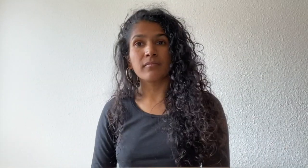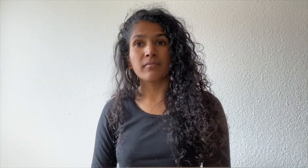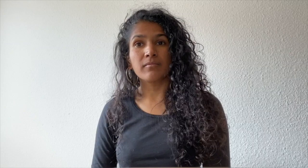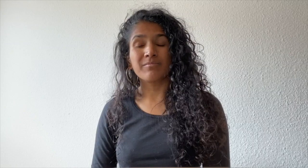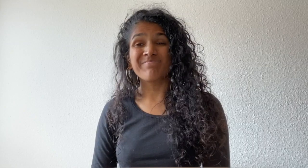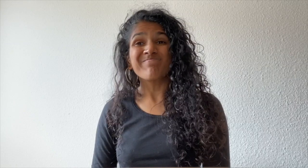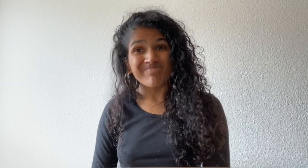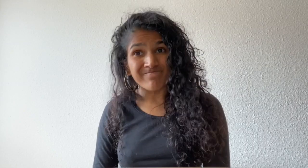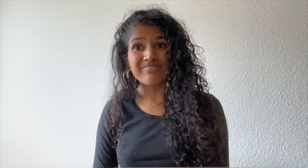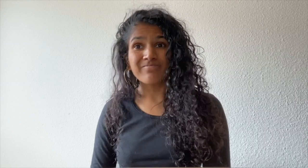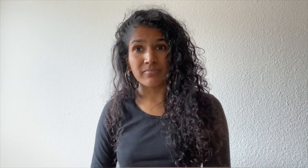ausgesetzt.